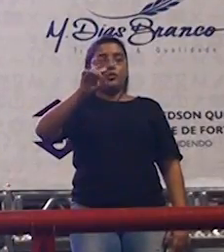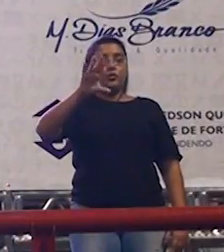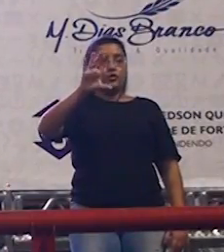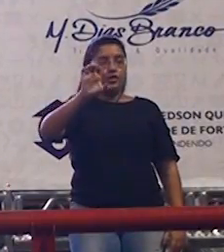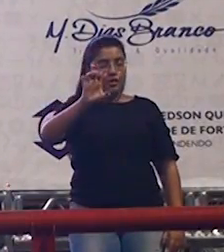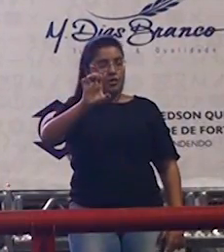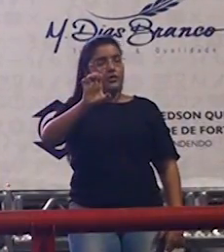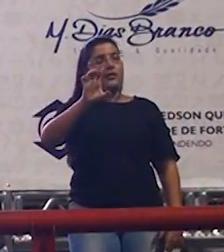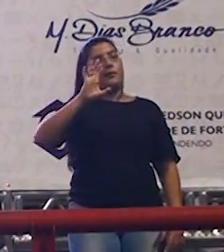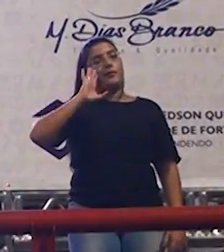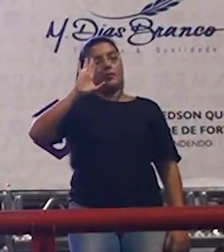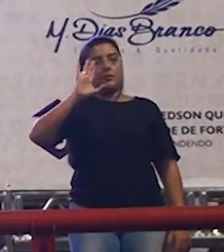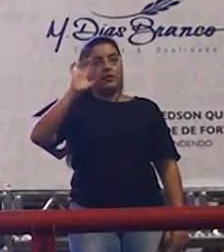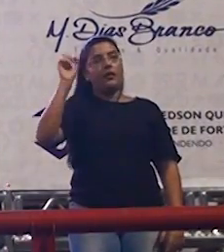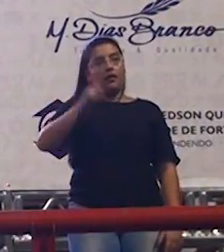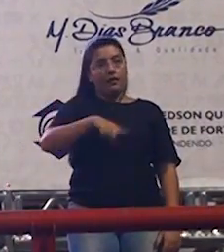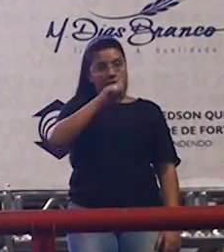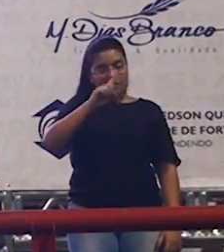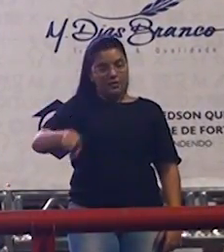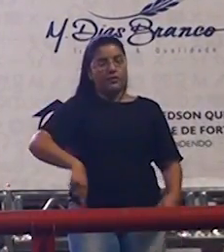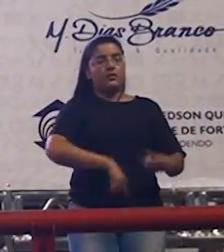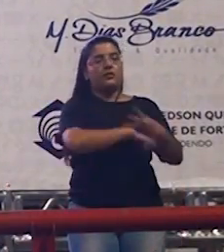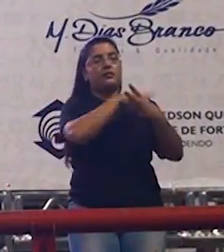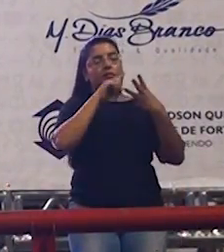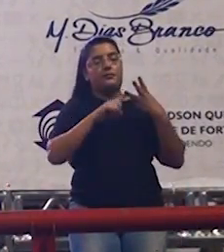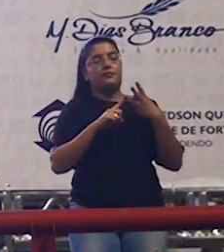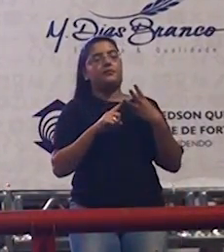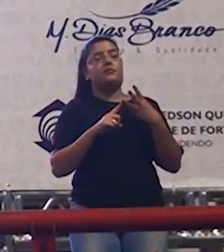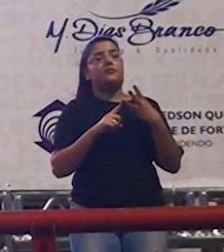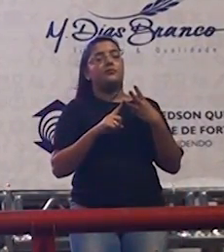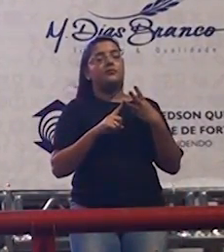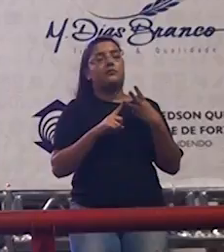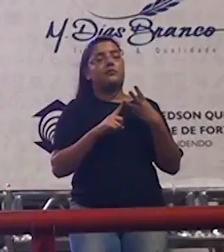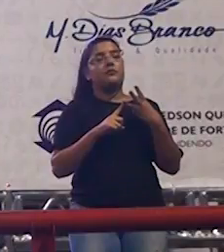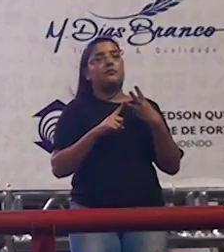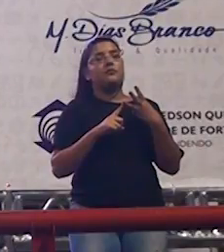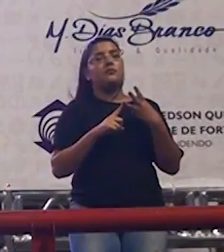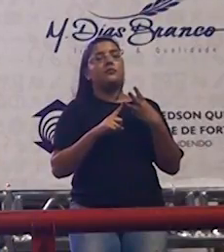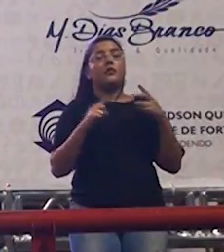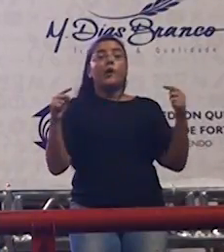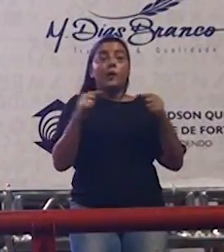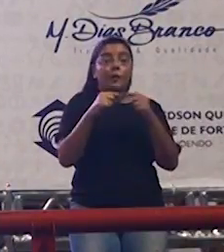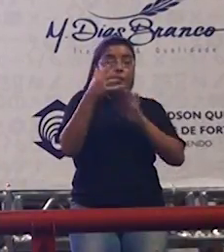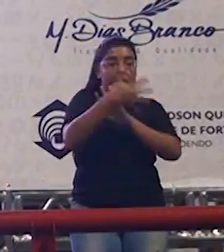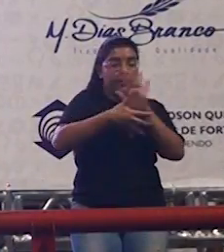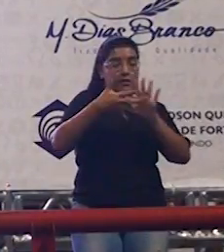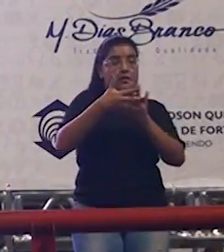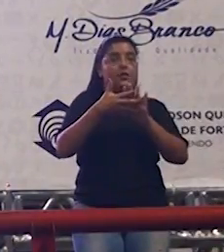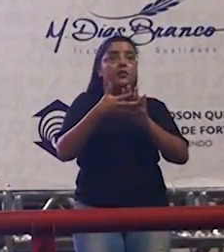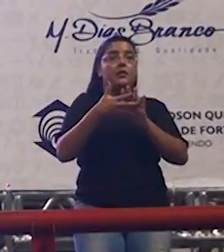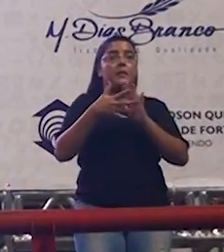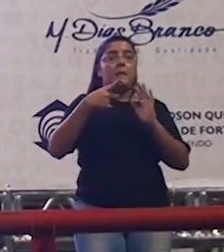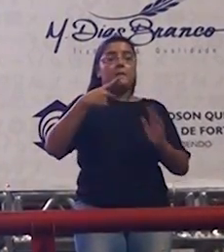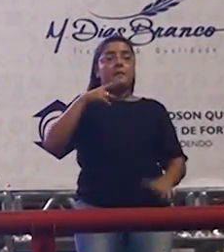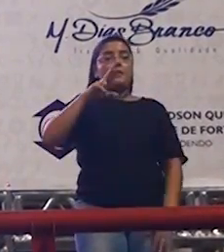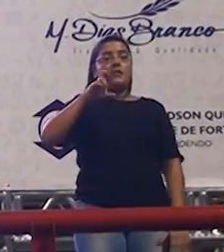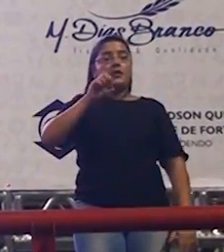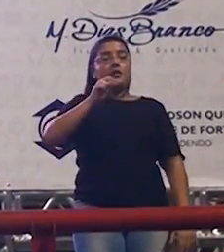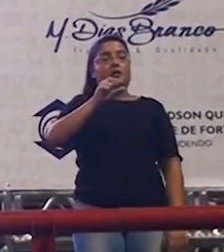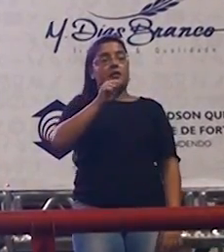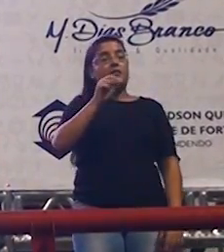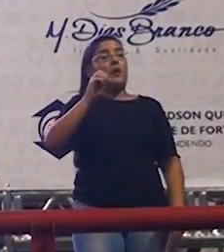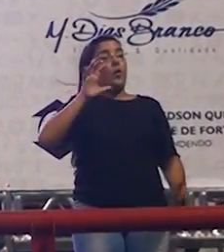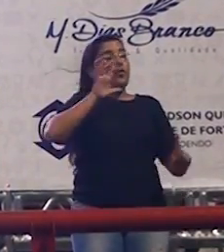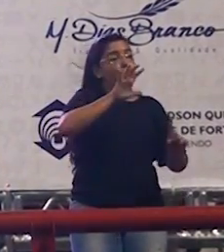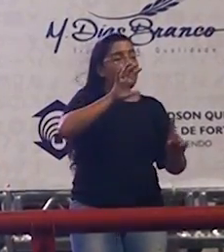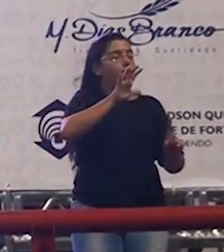latitude é o principal fator climático global. 3, de acordo com o texto, conclui-se que pressão, ela exerce uma